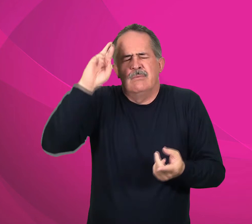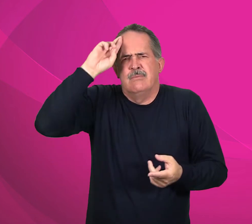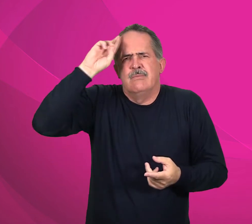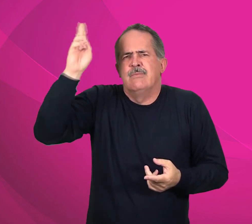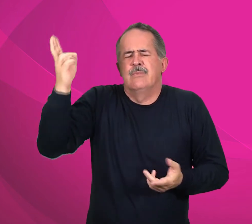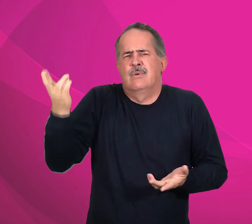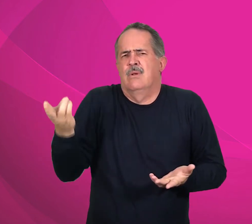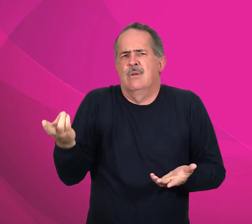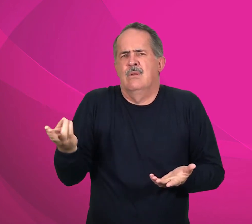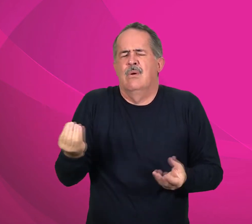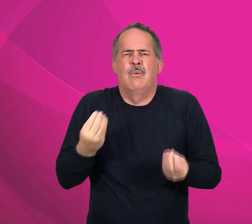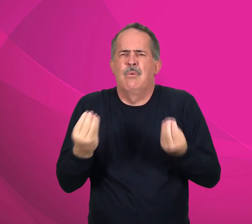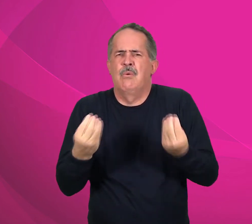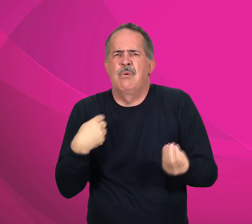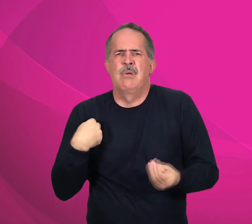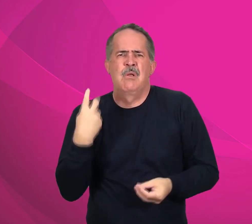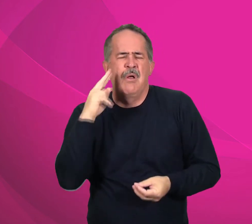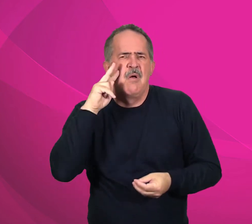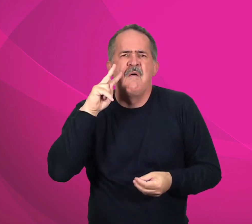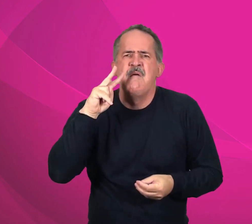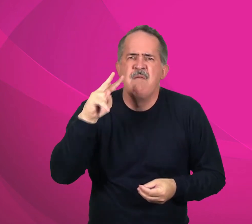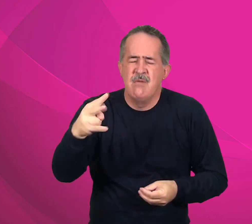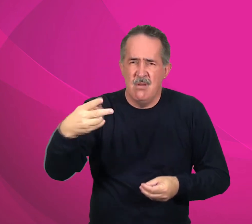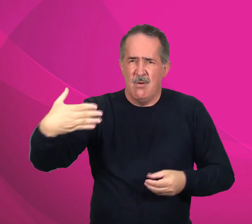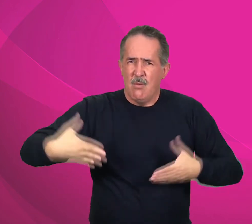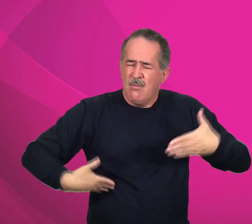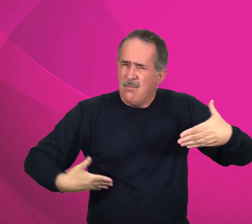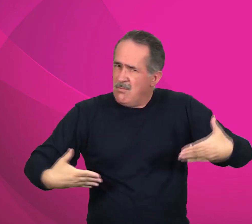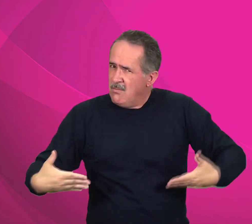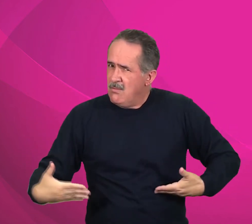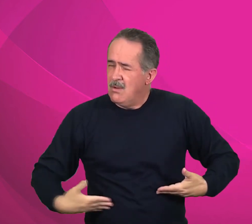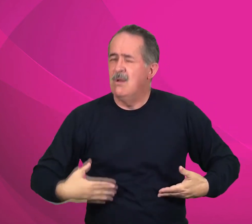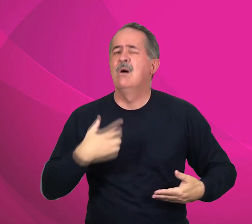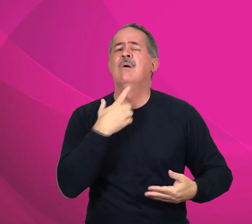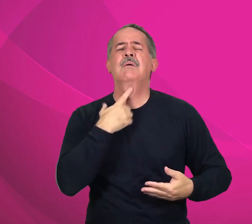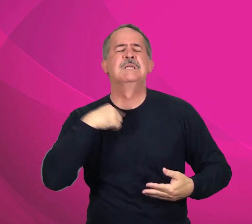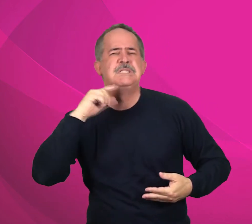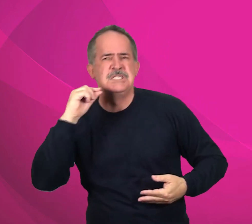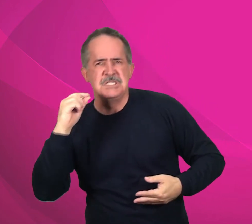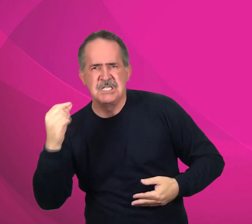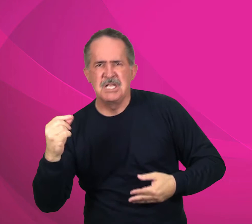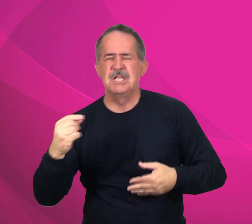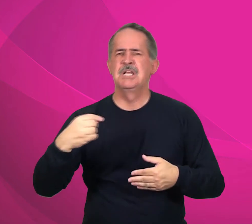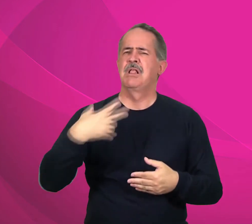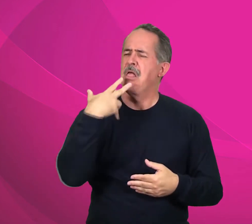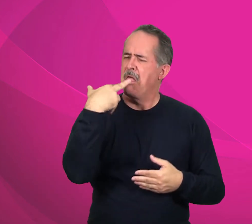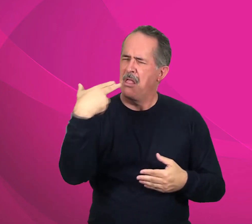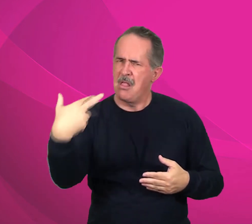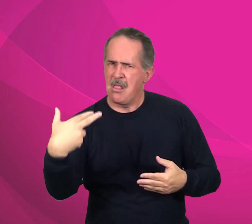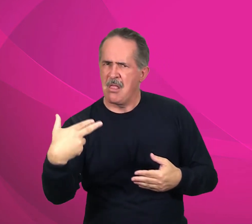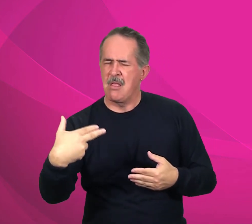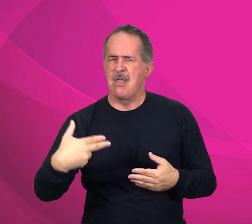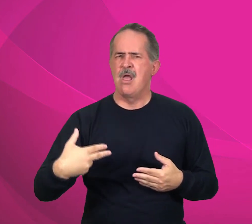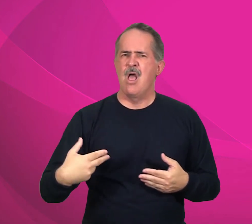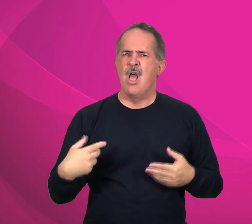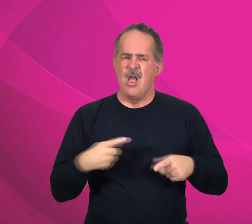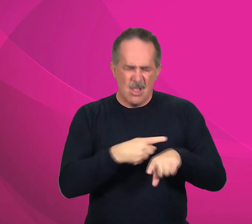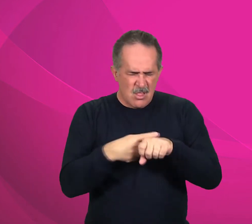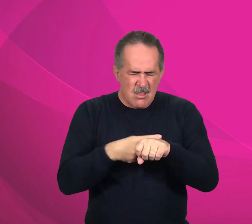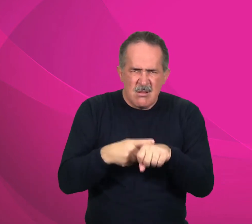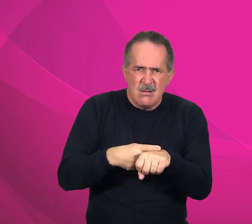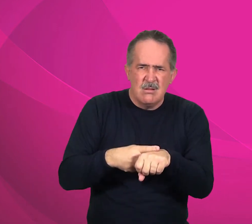senhor quando foi que tivemos com fome com sede como estrangeiro ou no